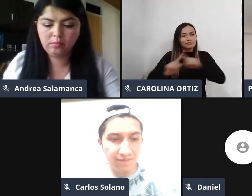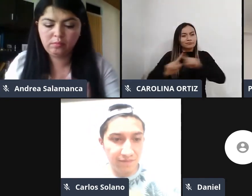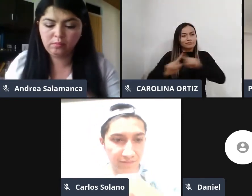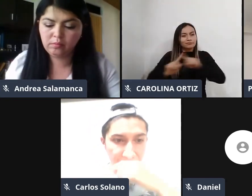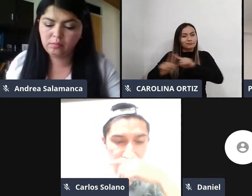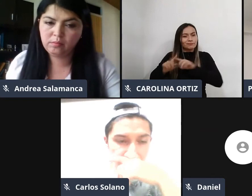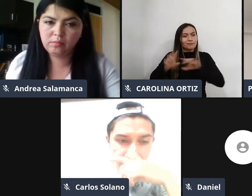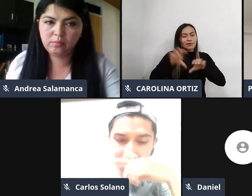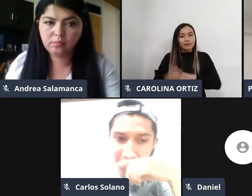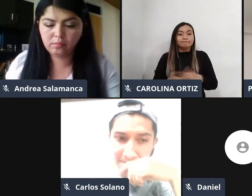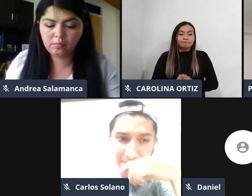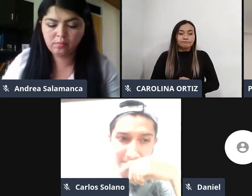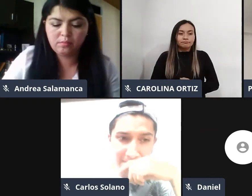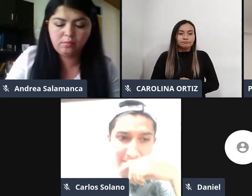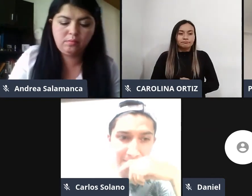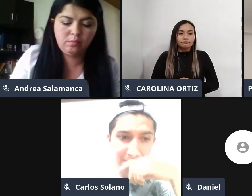anestesia,